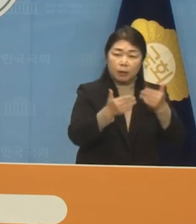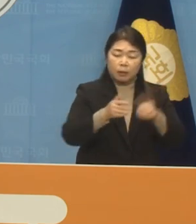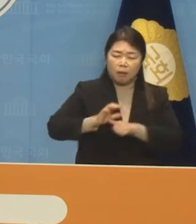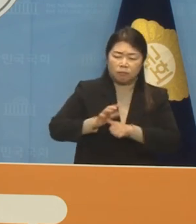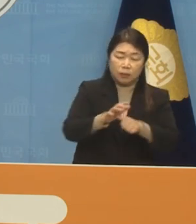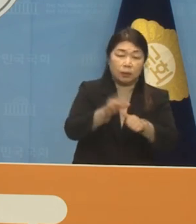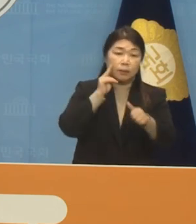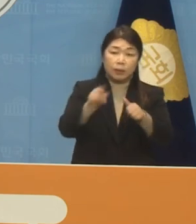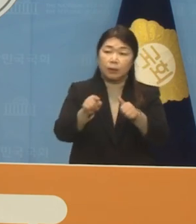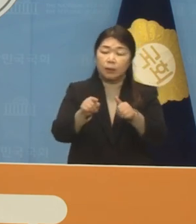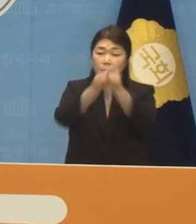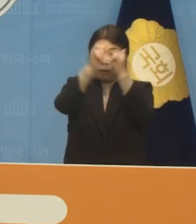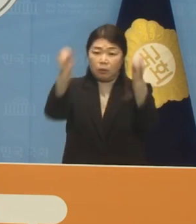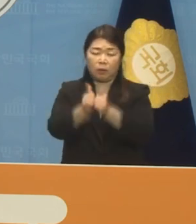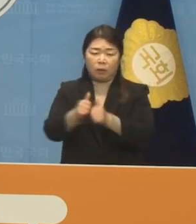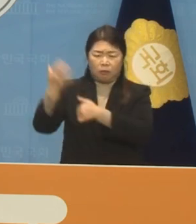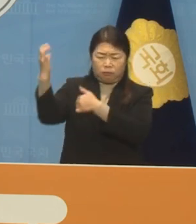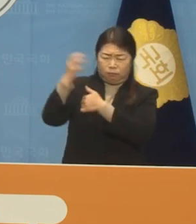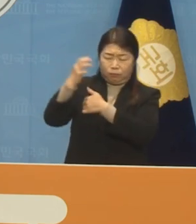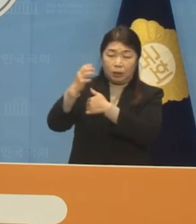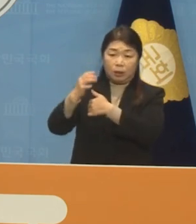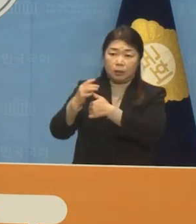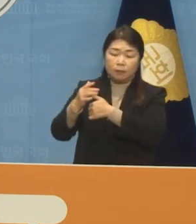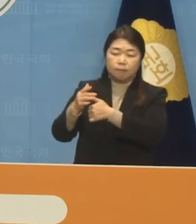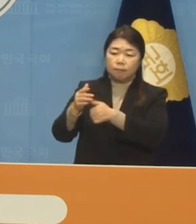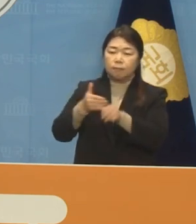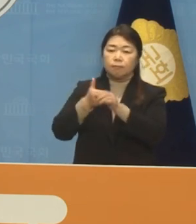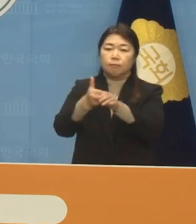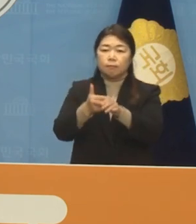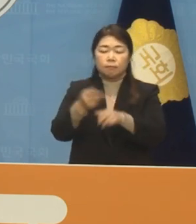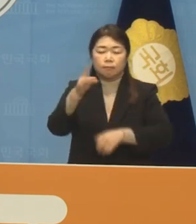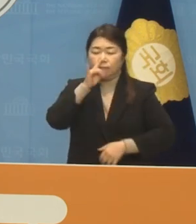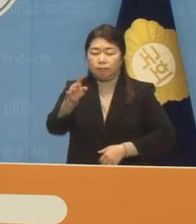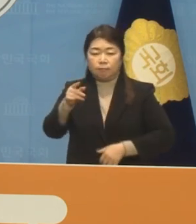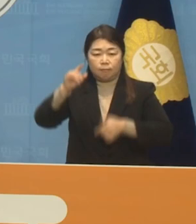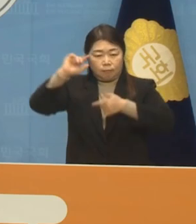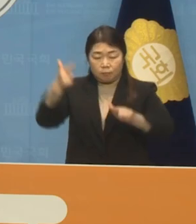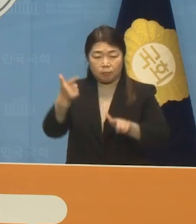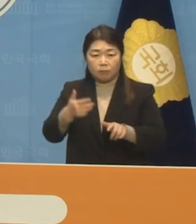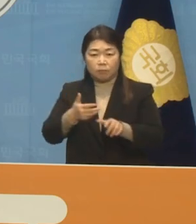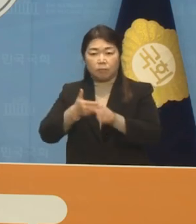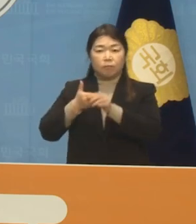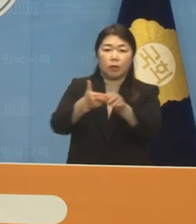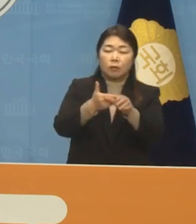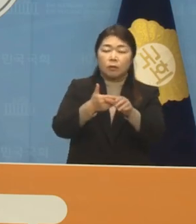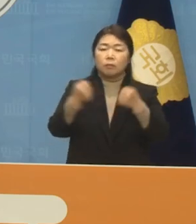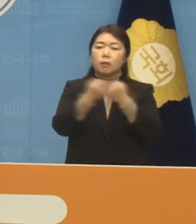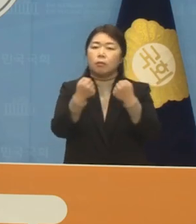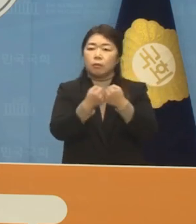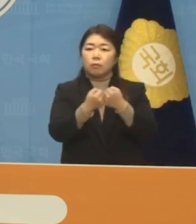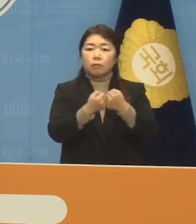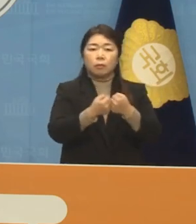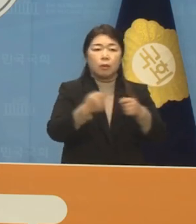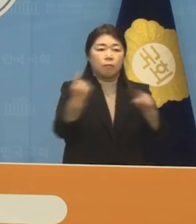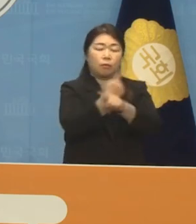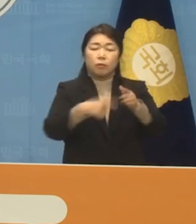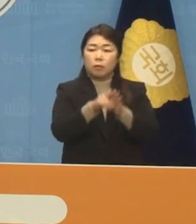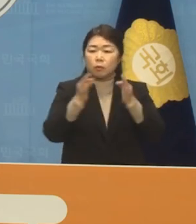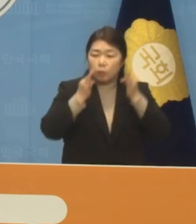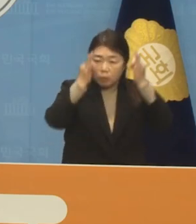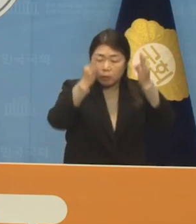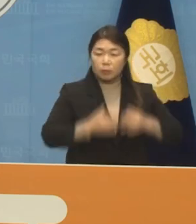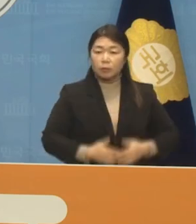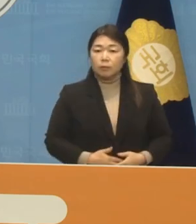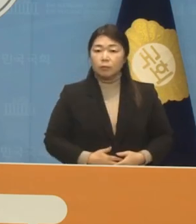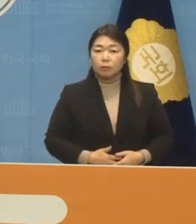억압적인 사회 구조에 저항할 줄 알고, 그리고 그런 것들을 바꾸기 위한 노력과 또 정말